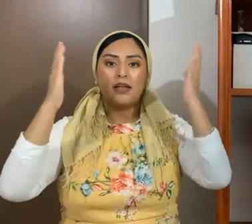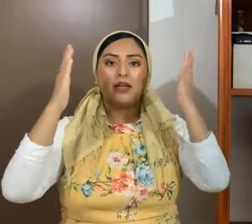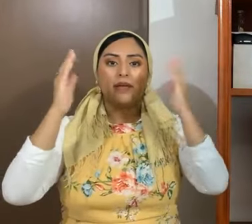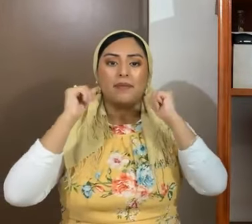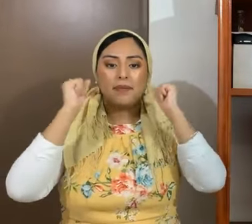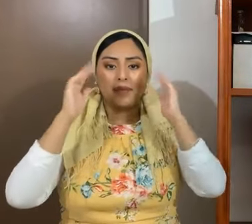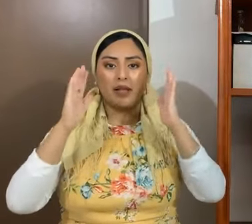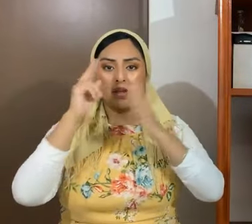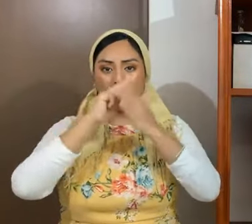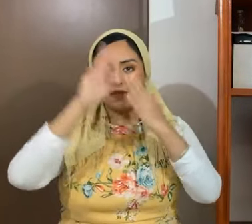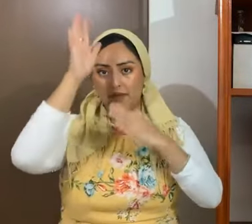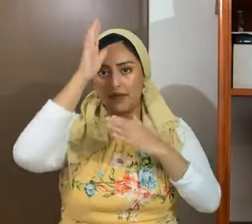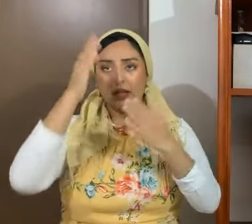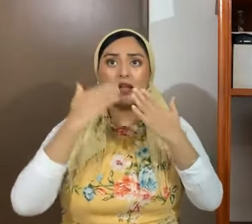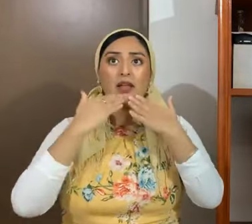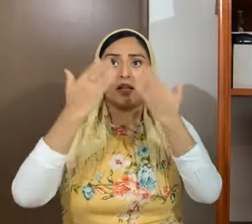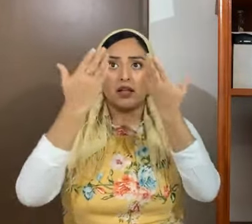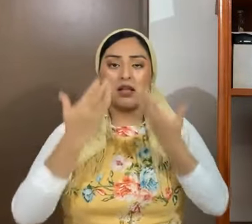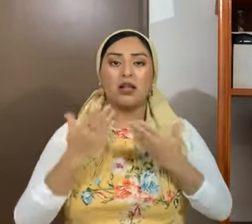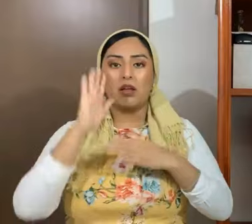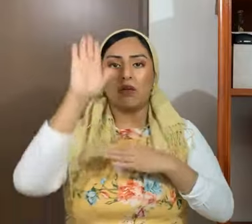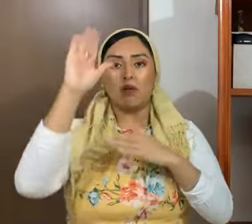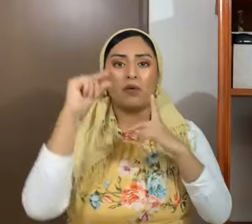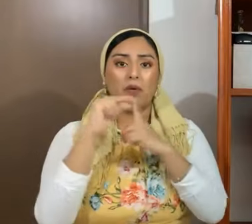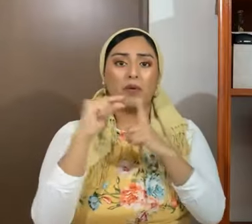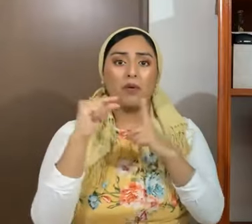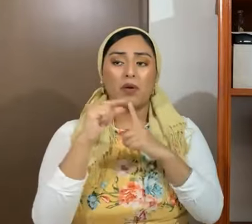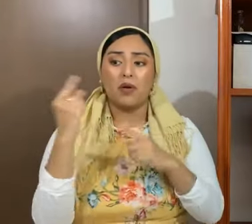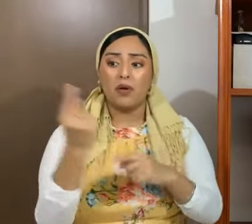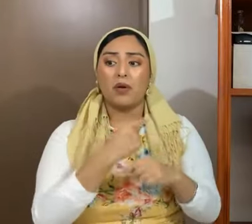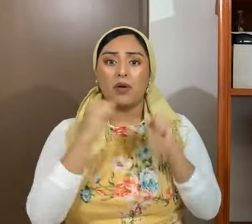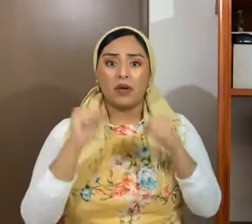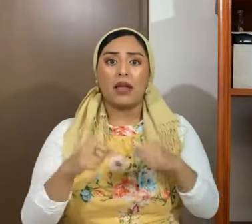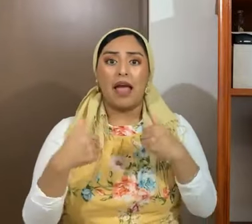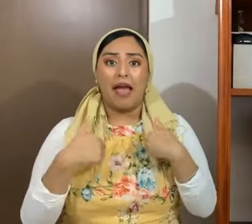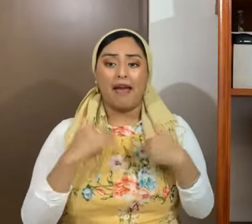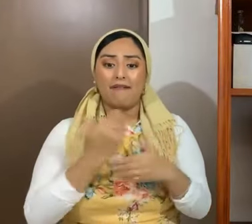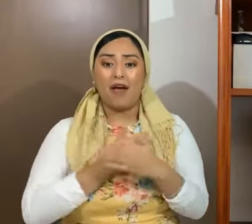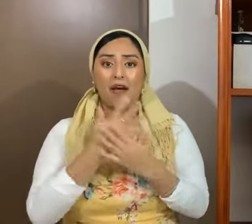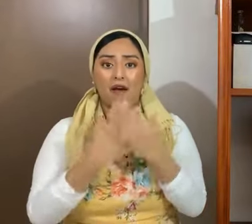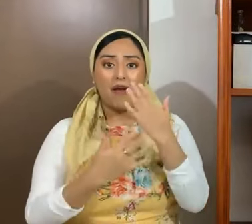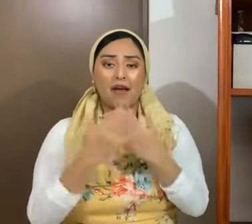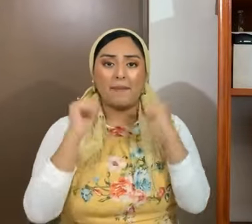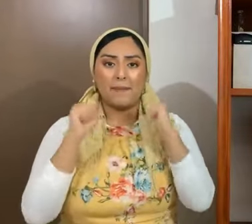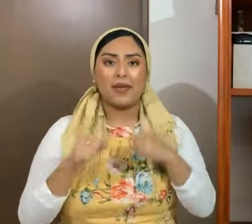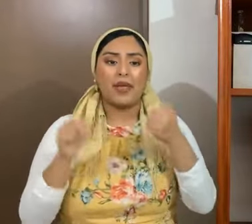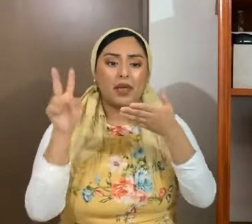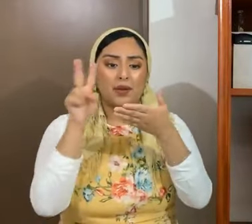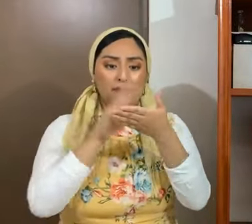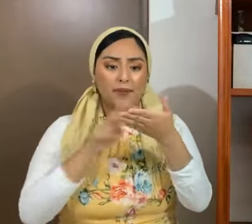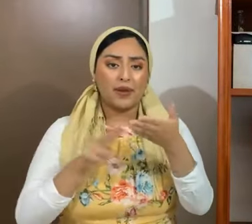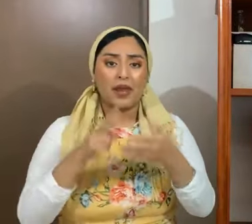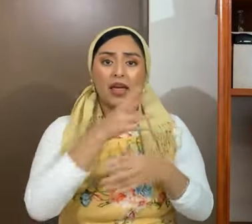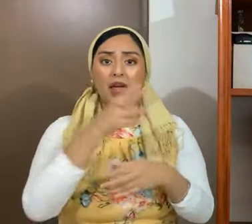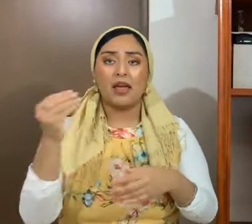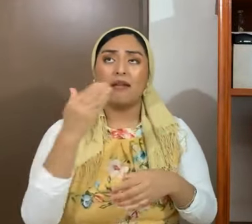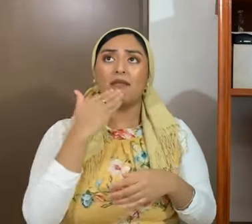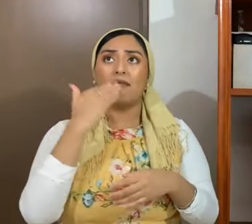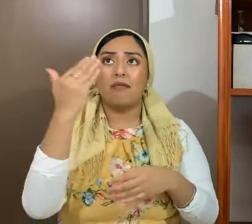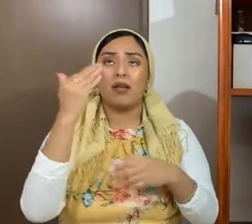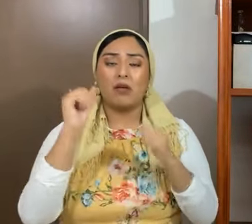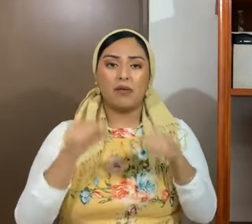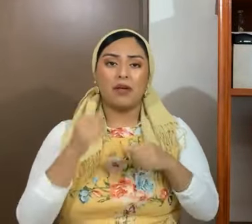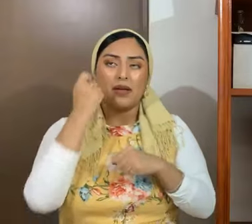gracias, bendito Yahshua Mashiach, por darnos tu palabra, por poder tenerla en nuestras manos, por poder leerla, y gracias a ti